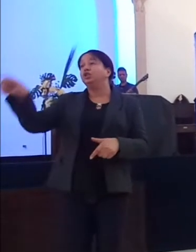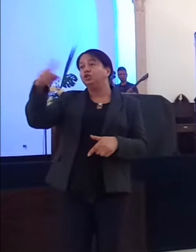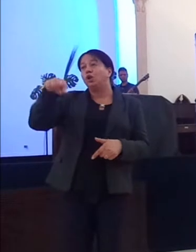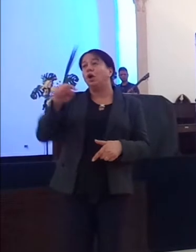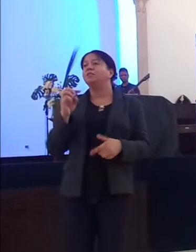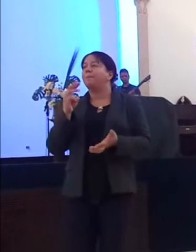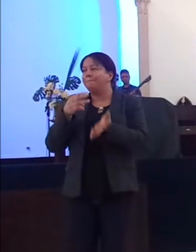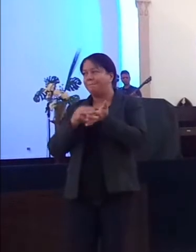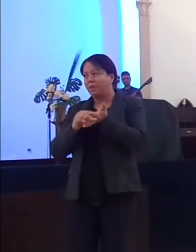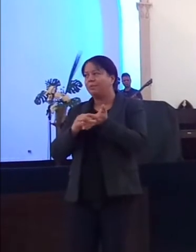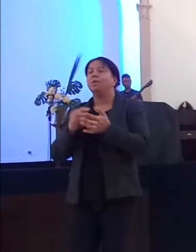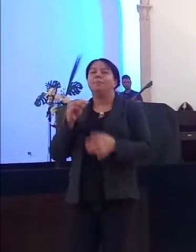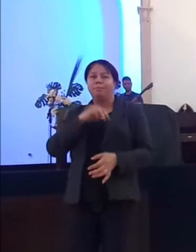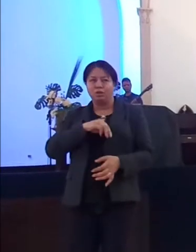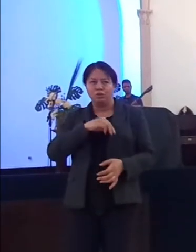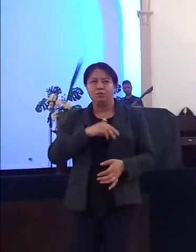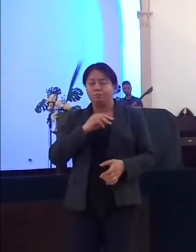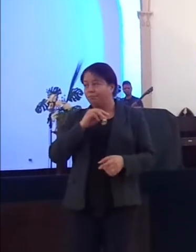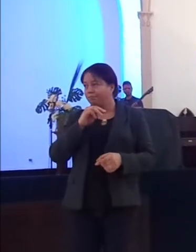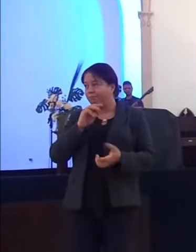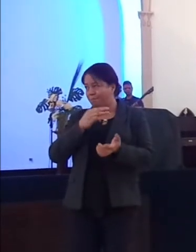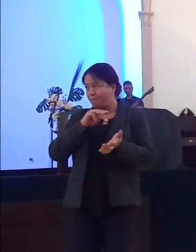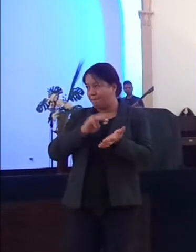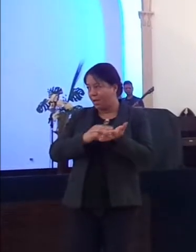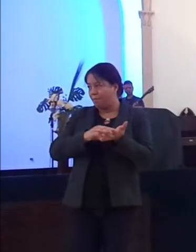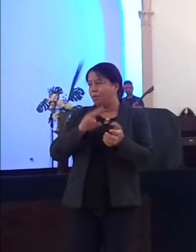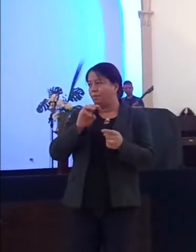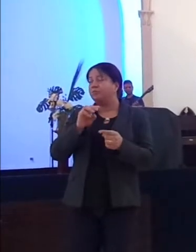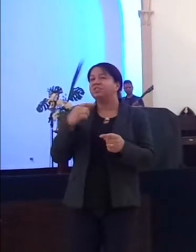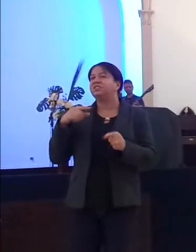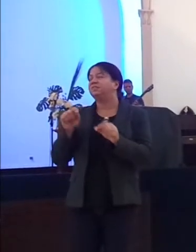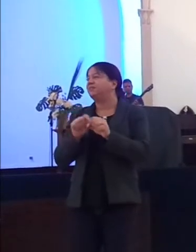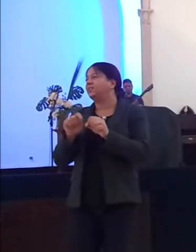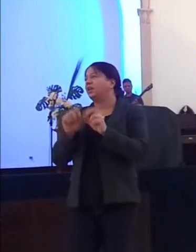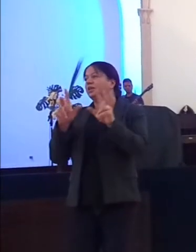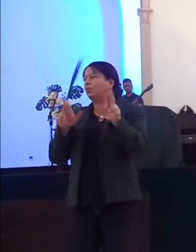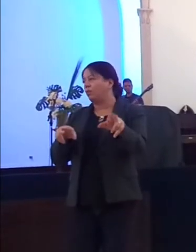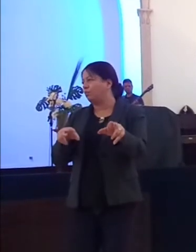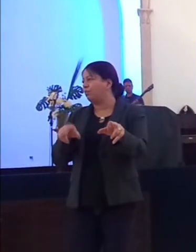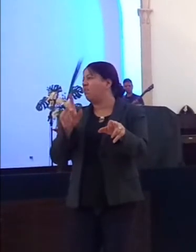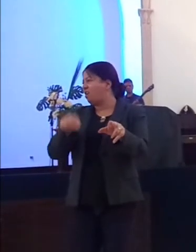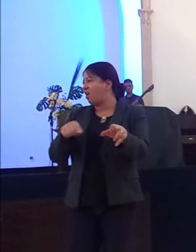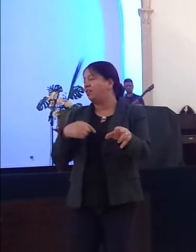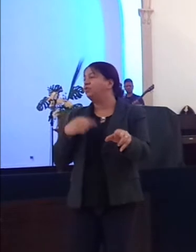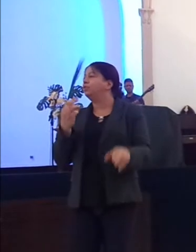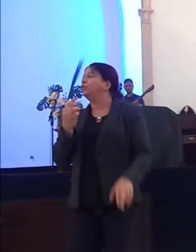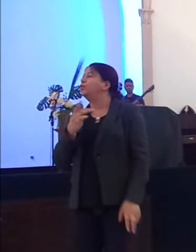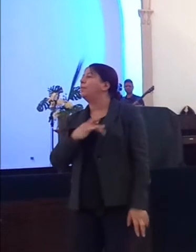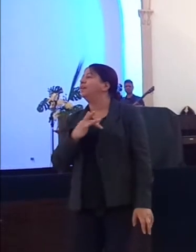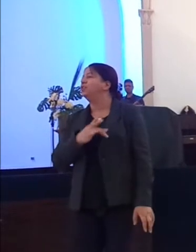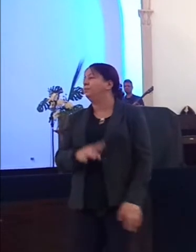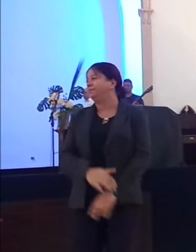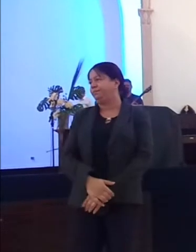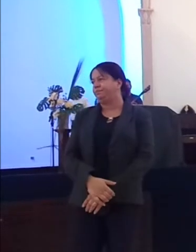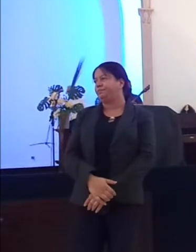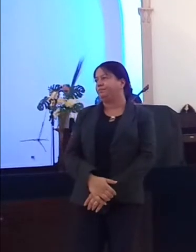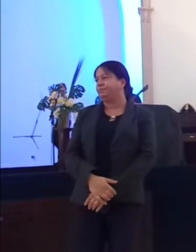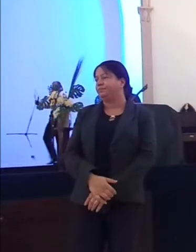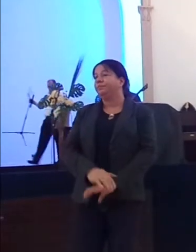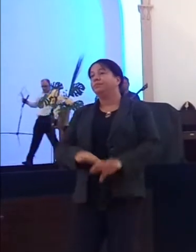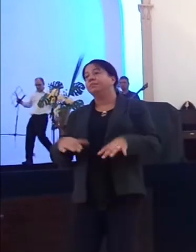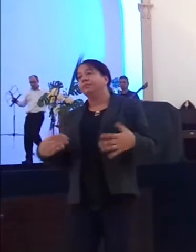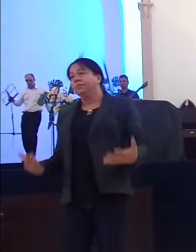como membros, temos que ter esse exercício também, que é um exercício de compaixão.